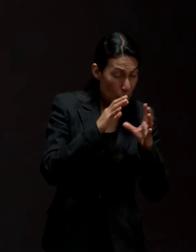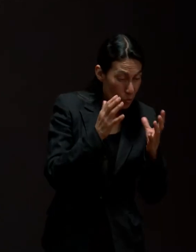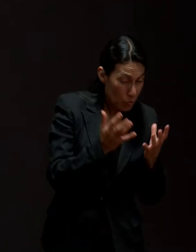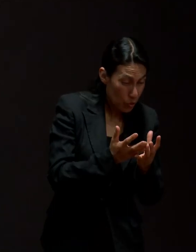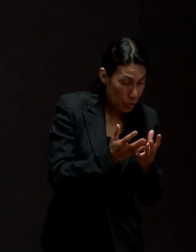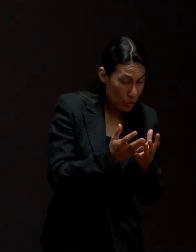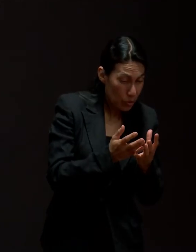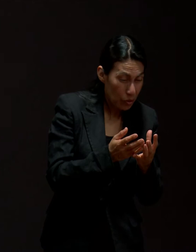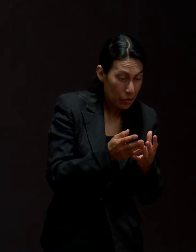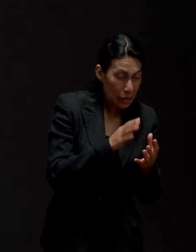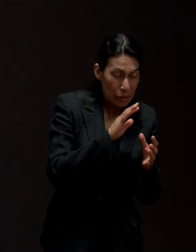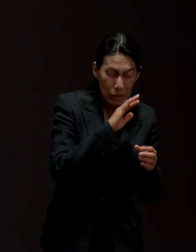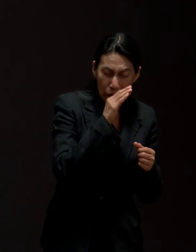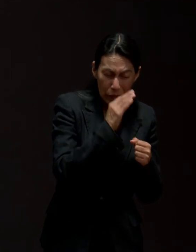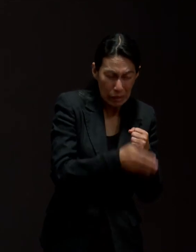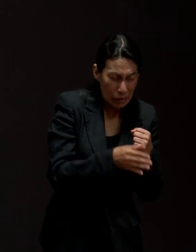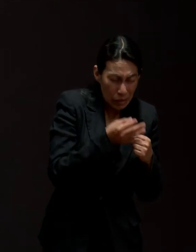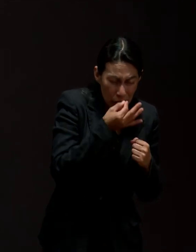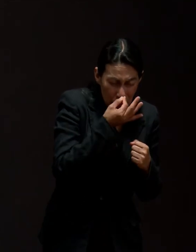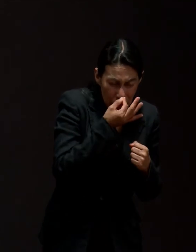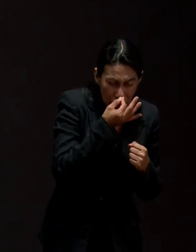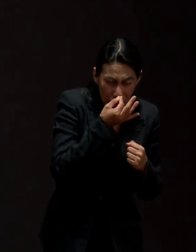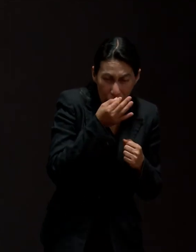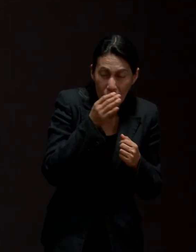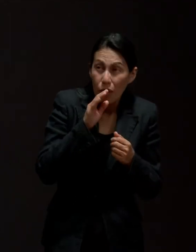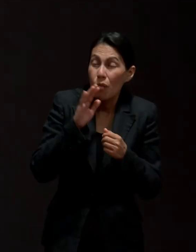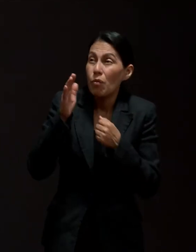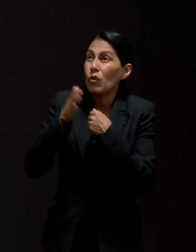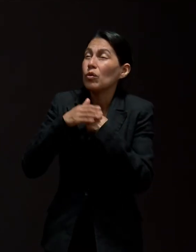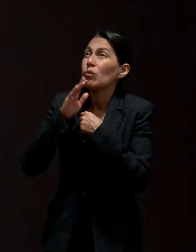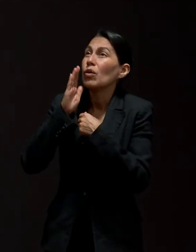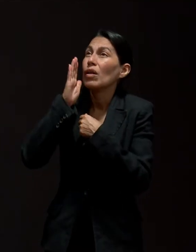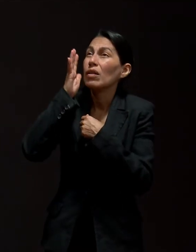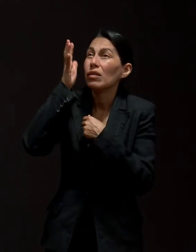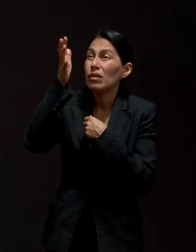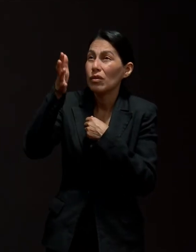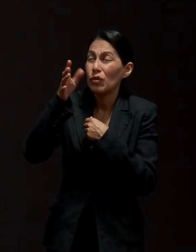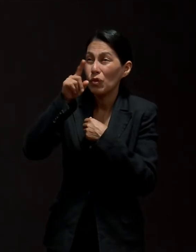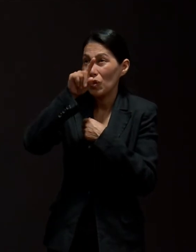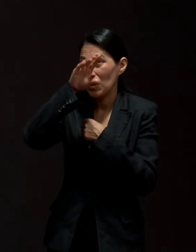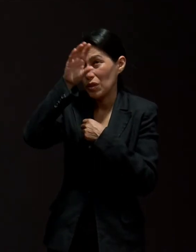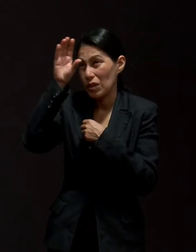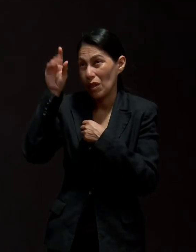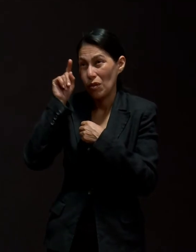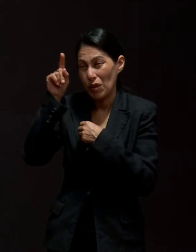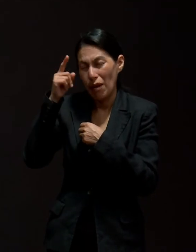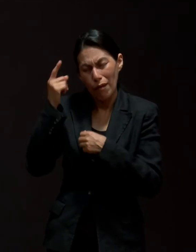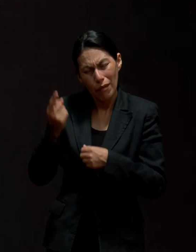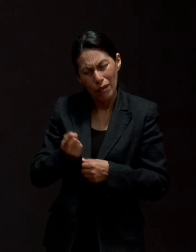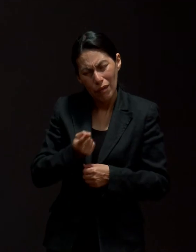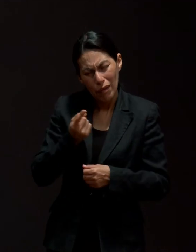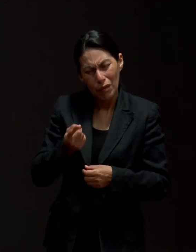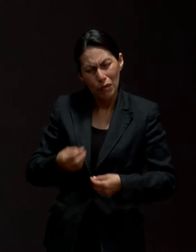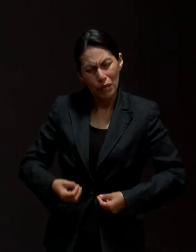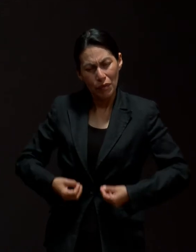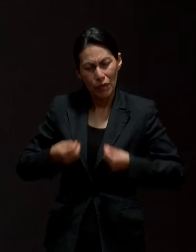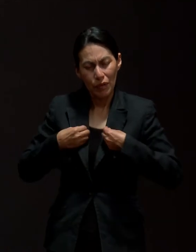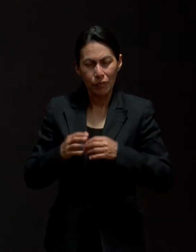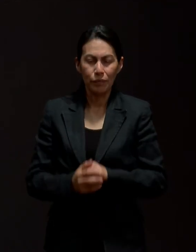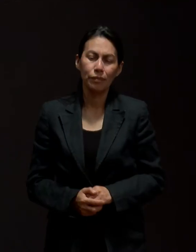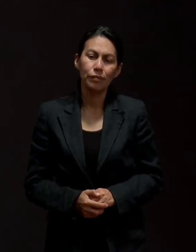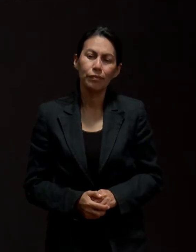mundo. Porque estamos al filo de la eternidad. Qué maravilloso. Yo quiero poner énfasis en la